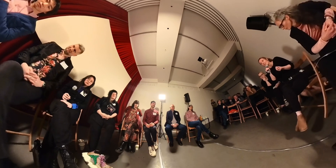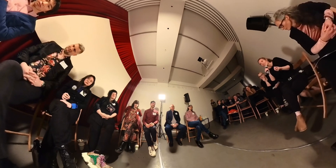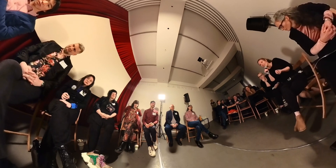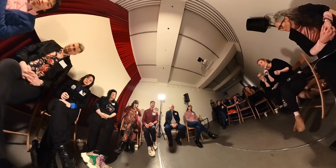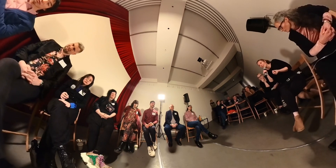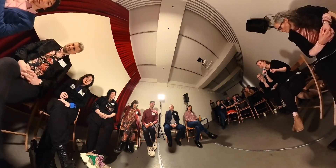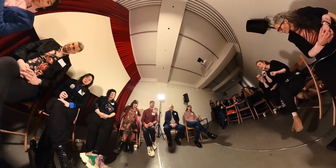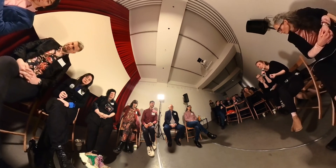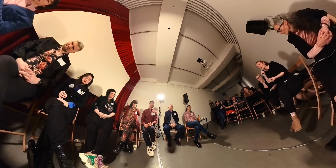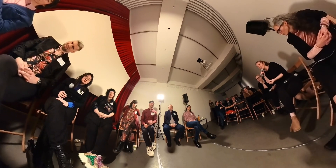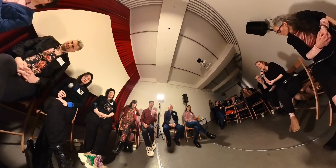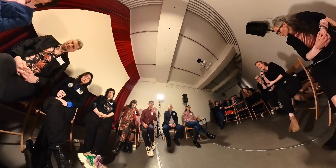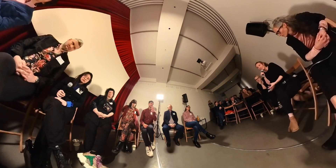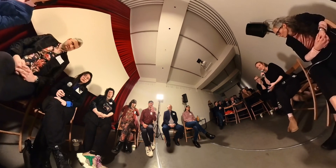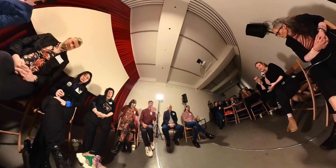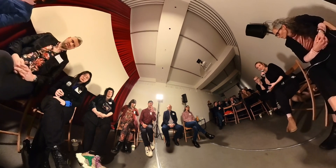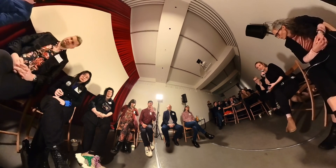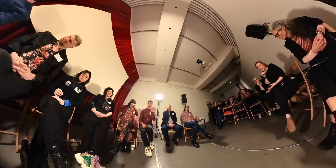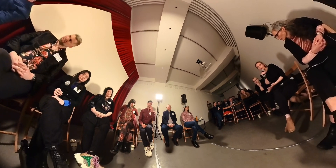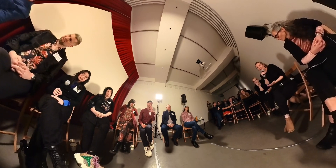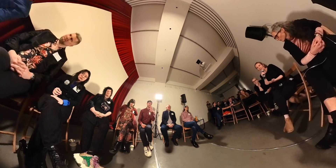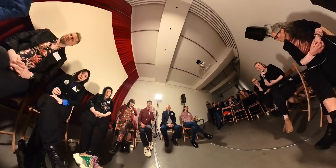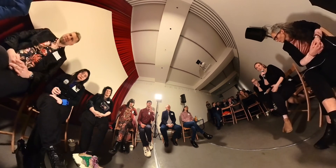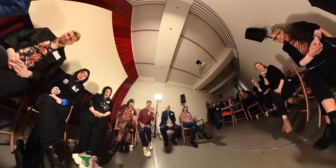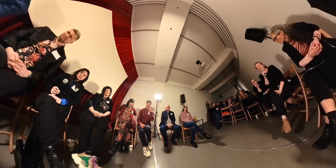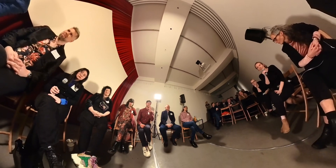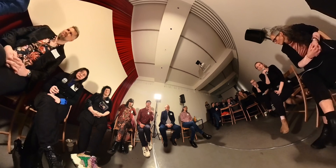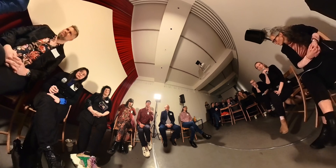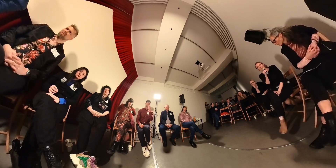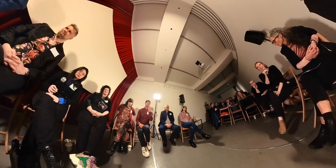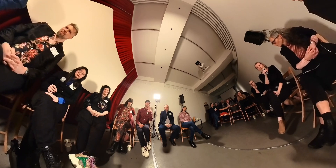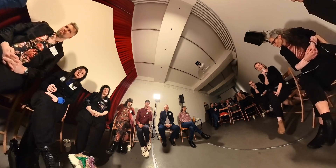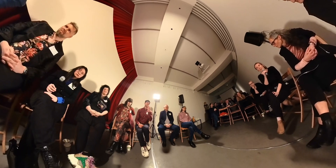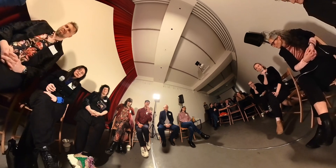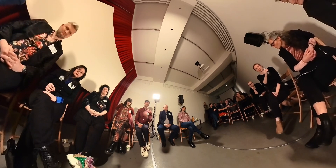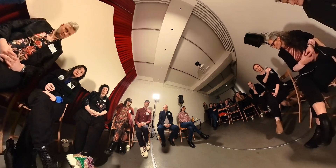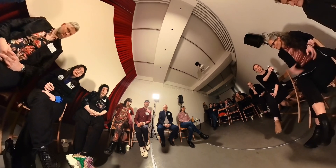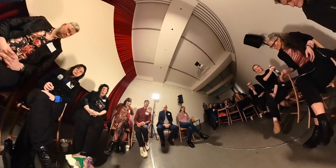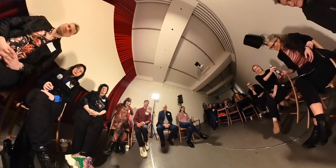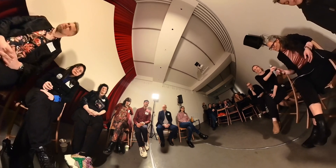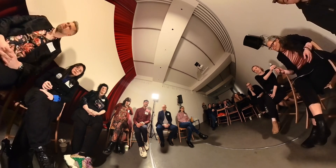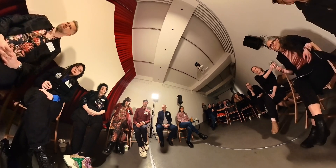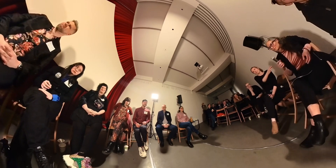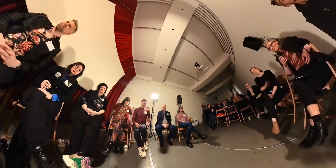k vyjádření jiné kulturní záležitosti. Tak to možná s tím souvisí, jak jsi mluvila o tom jazyku.